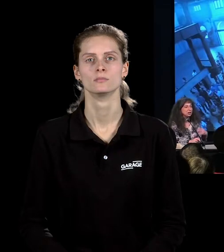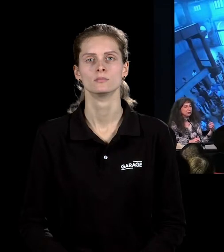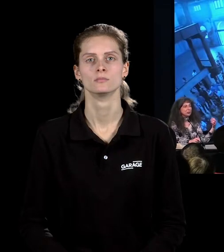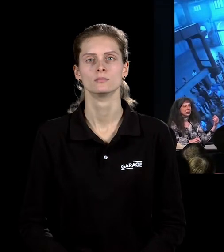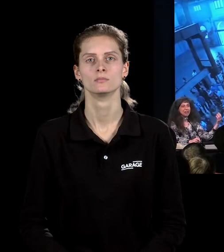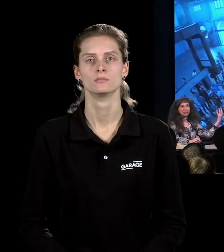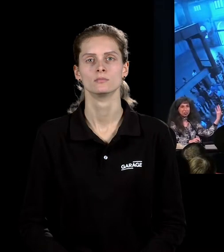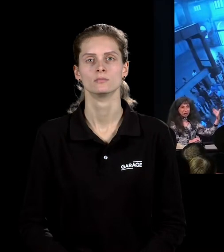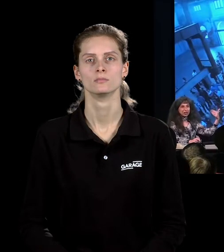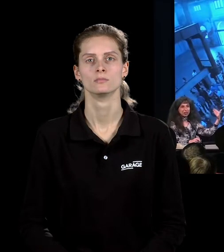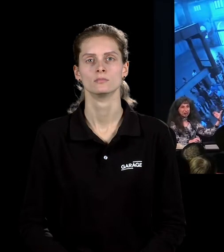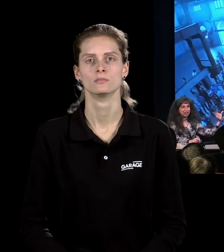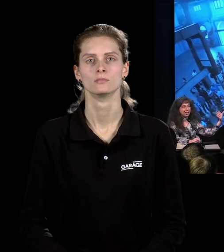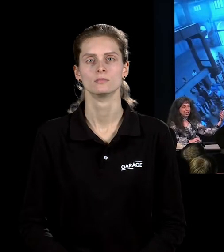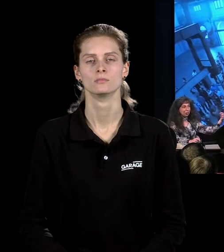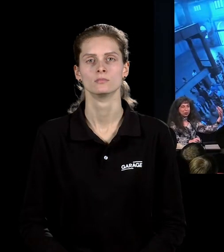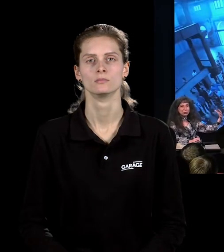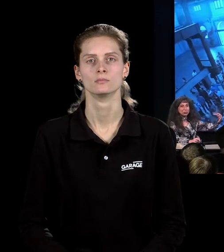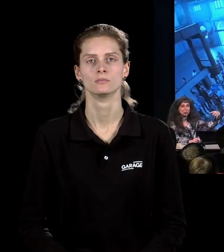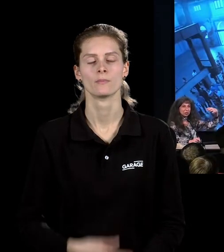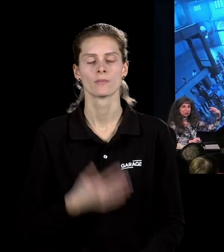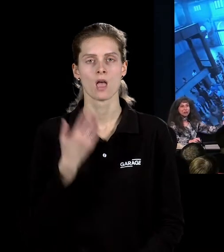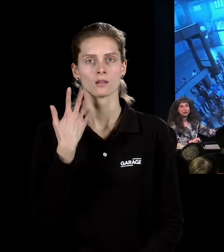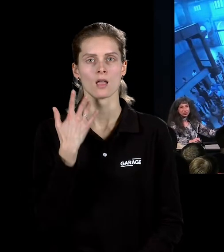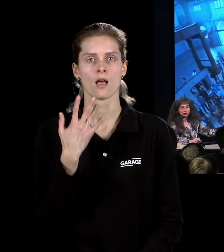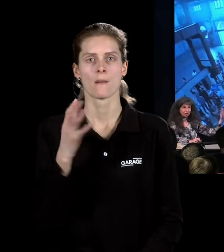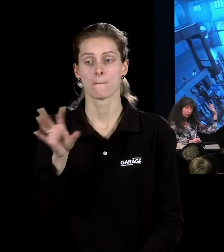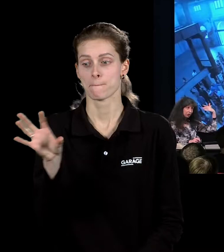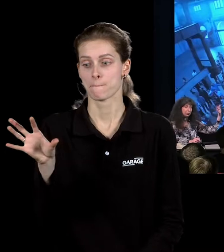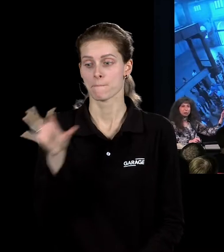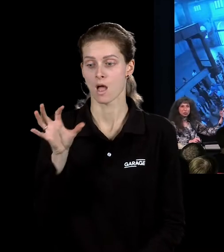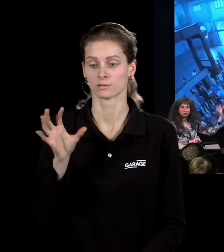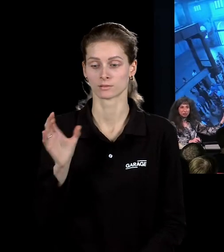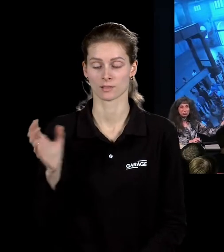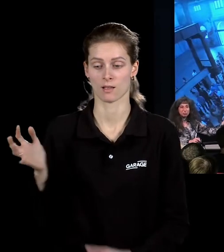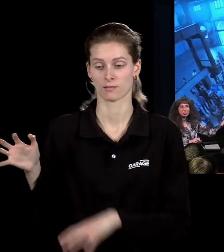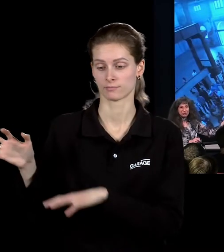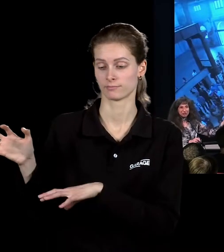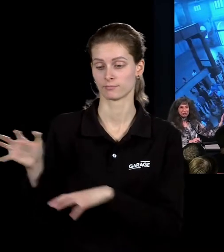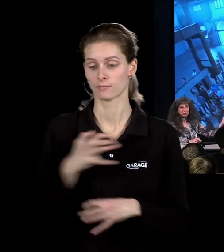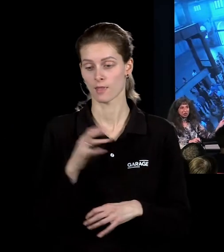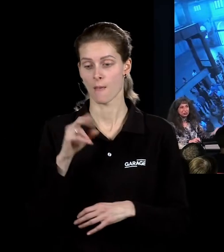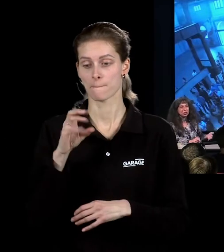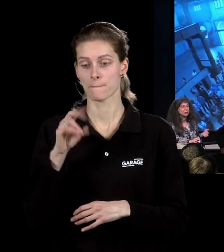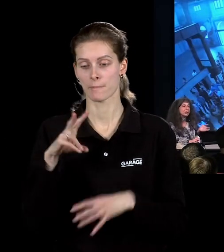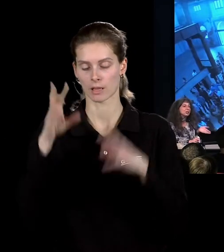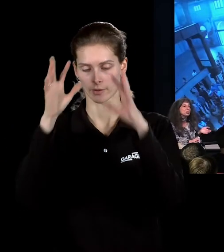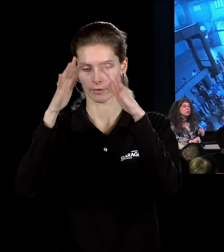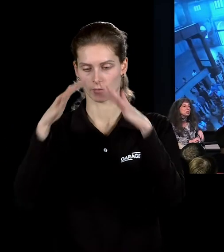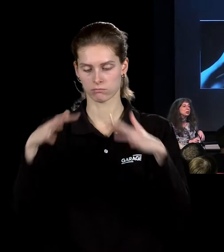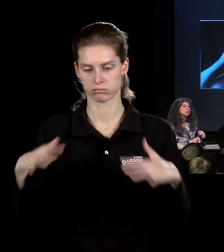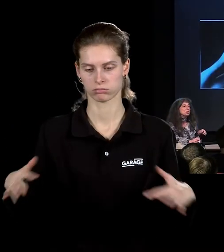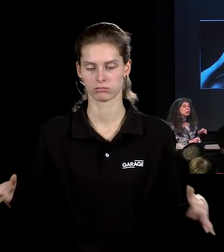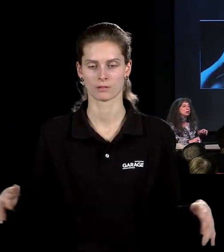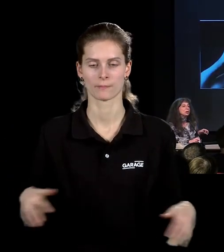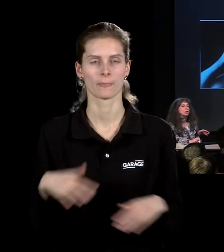по-моему, там в последний момент, когда отняли эту маску, развалилось это лицо, было это пепельное. Кажется, все-таки развалилось, но у